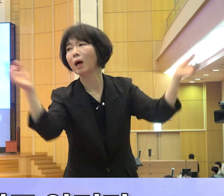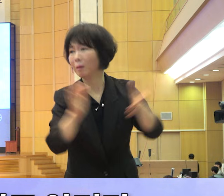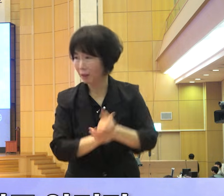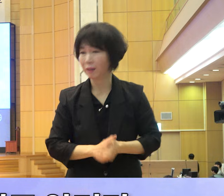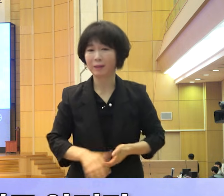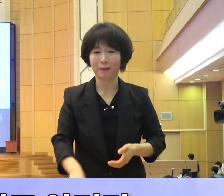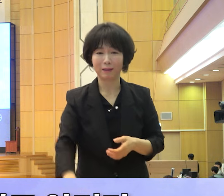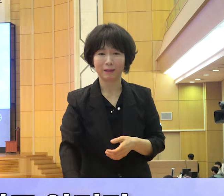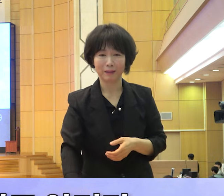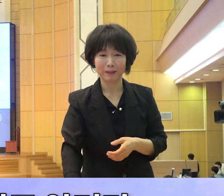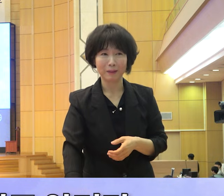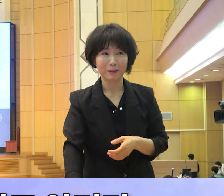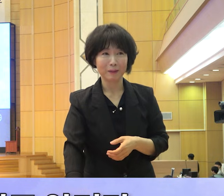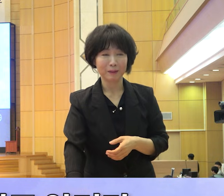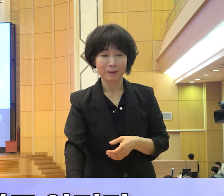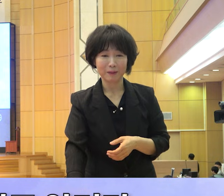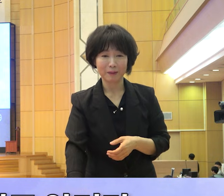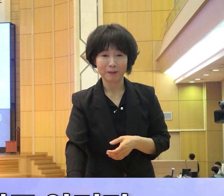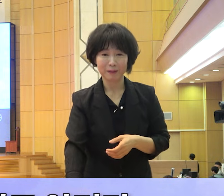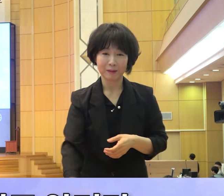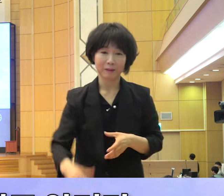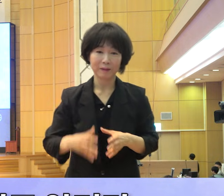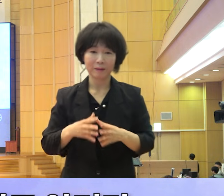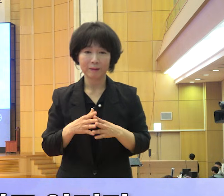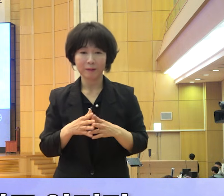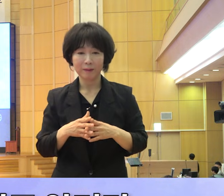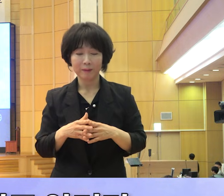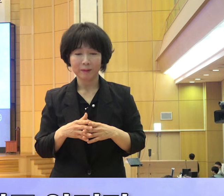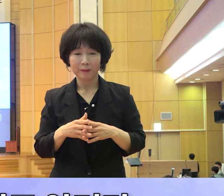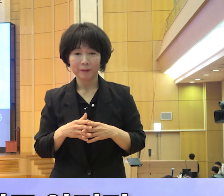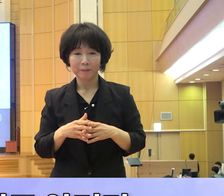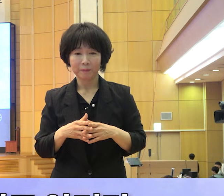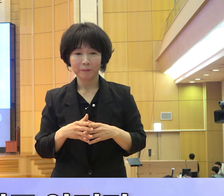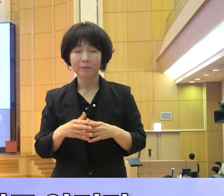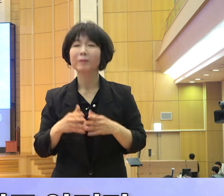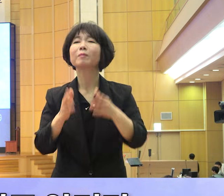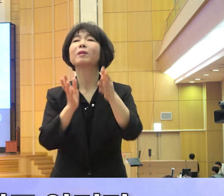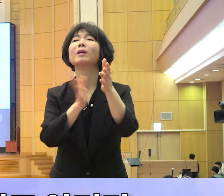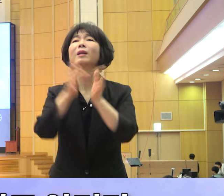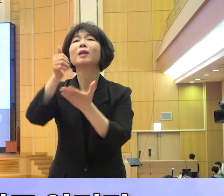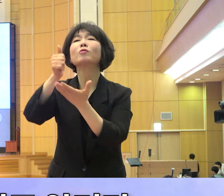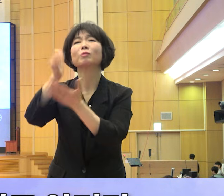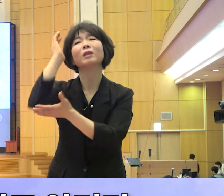동그랗게 눈 뜨고 쳐다봐 봤자. 예? 그러니까 예수님이